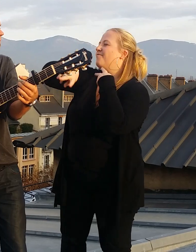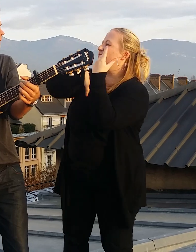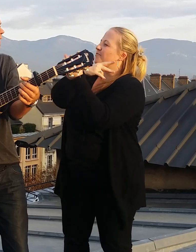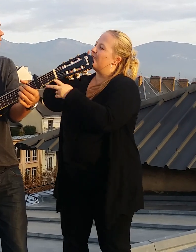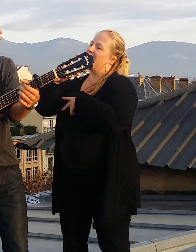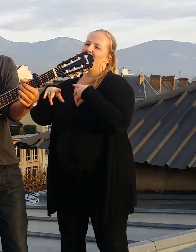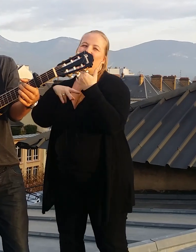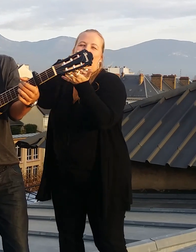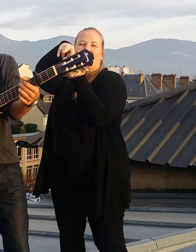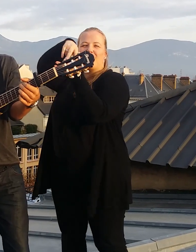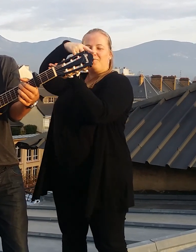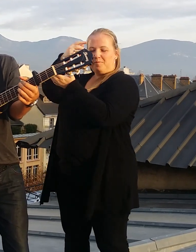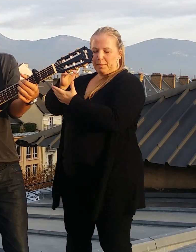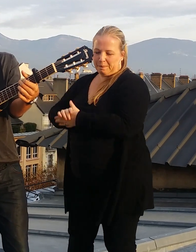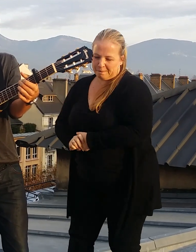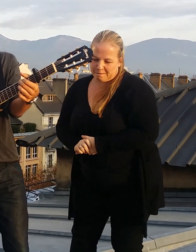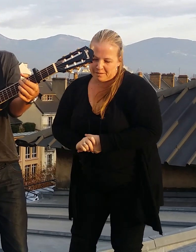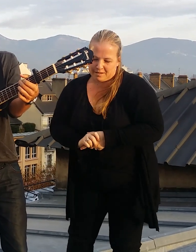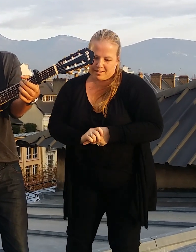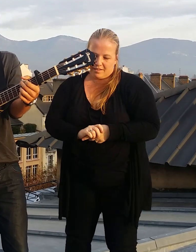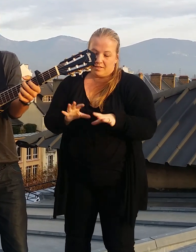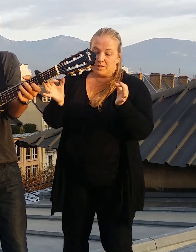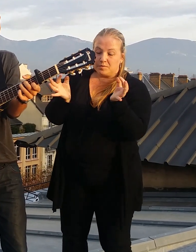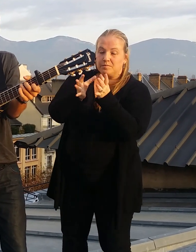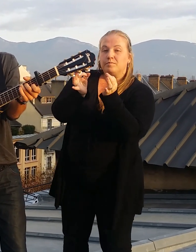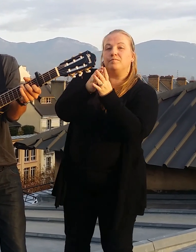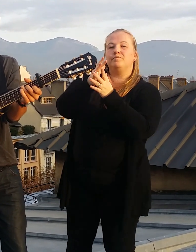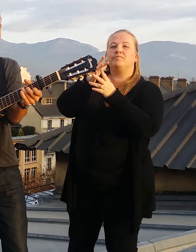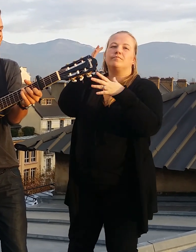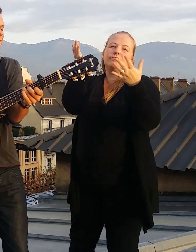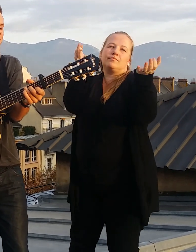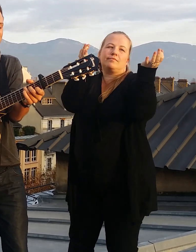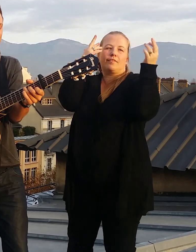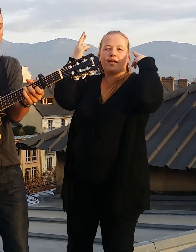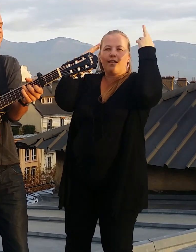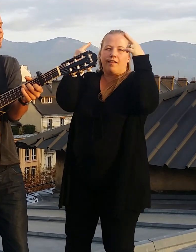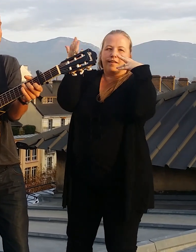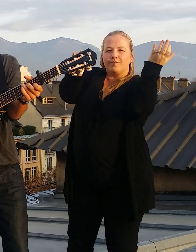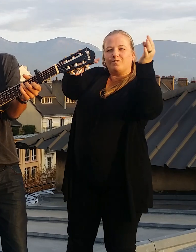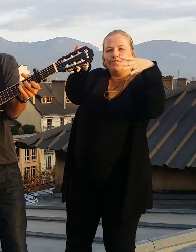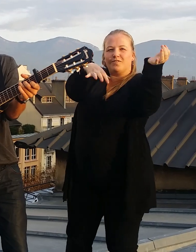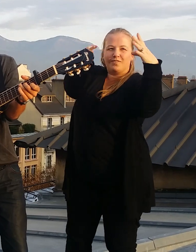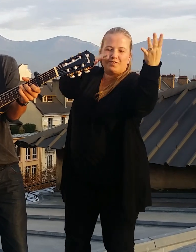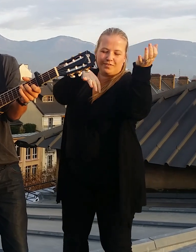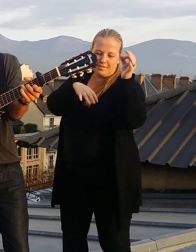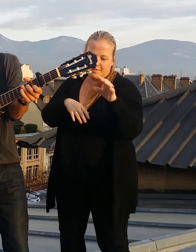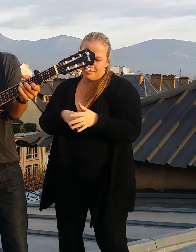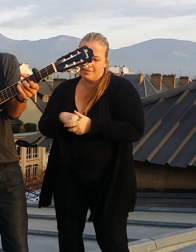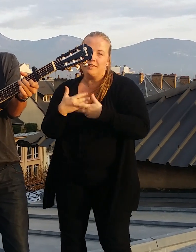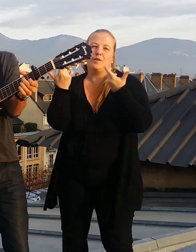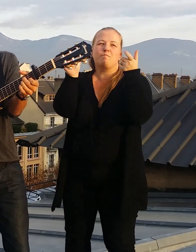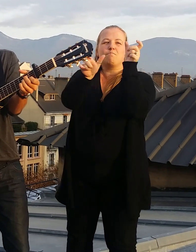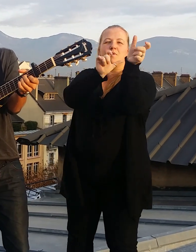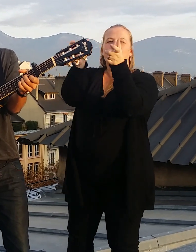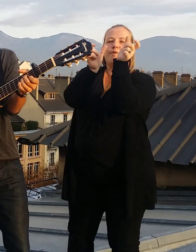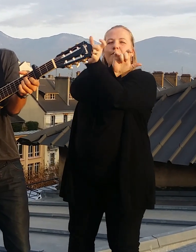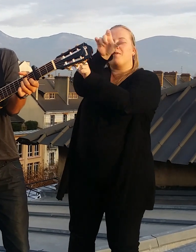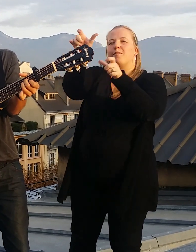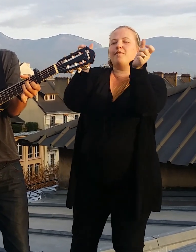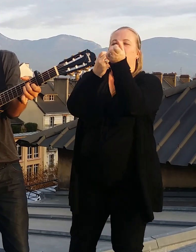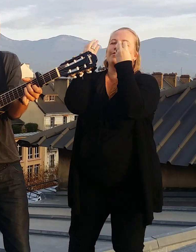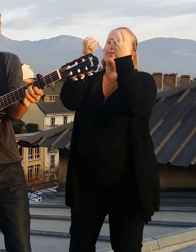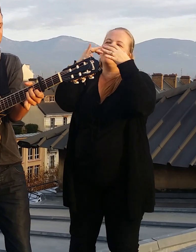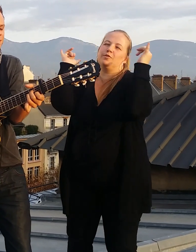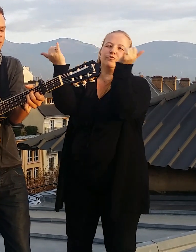frissouilles en tango. Parfois je cours après les rêves, souvent je